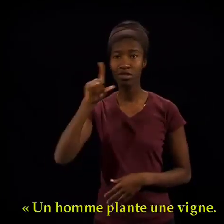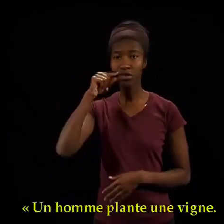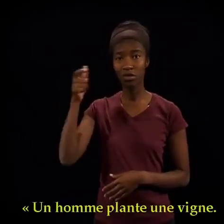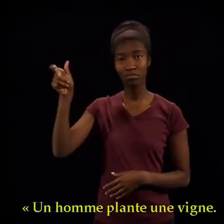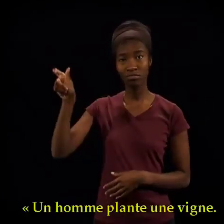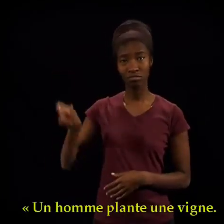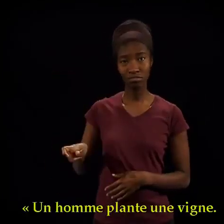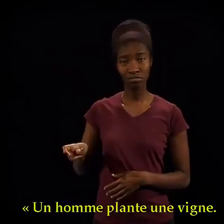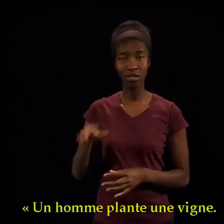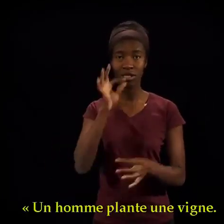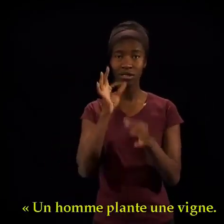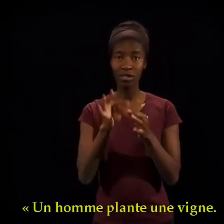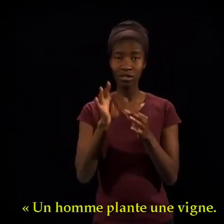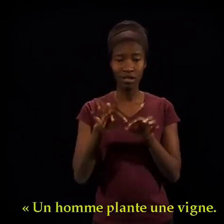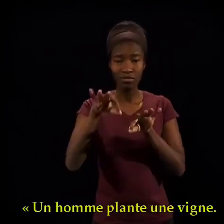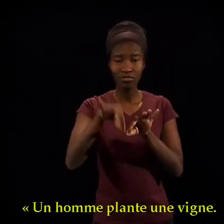Un homme plante une vigne.